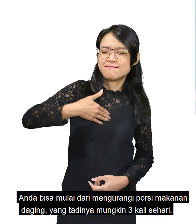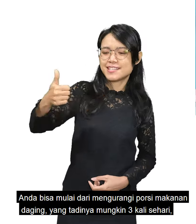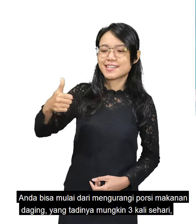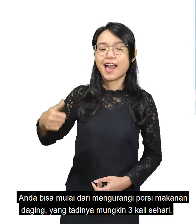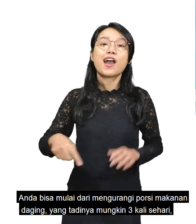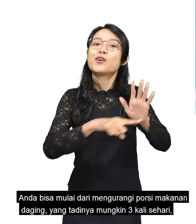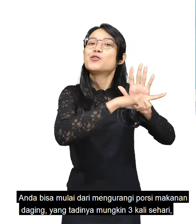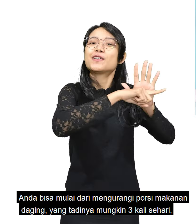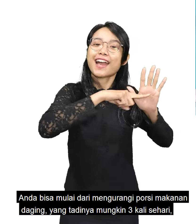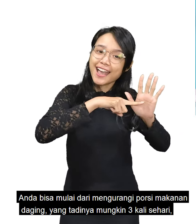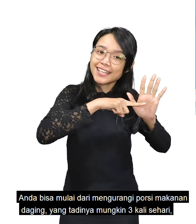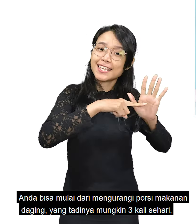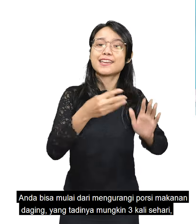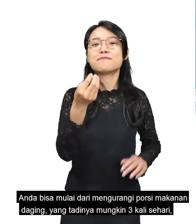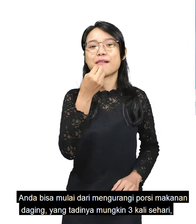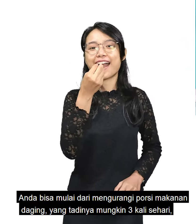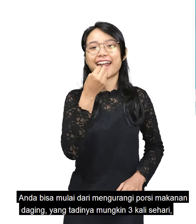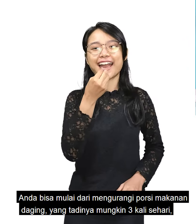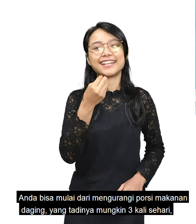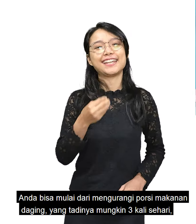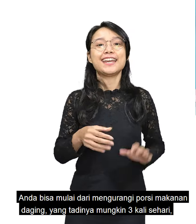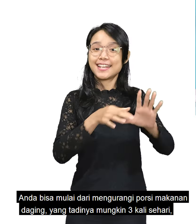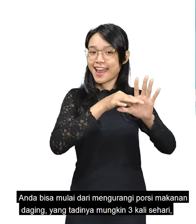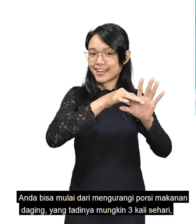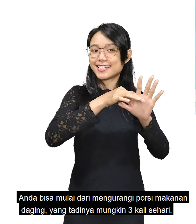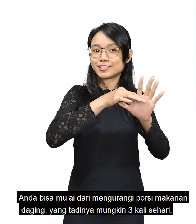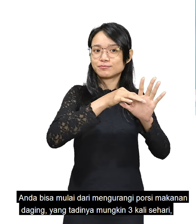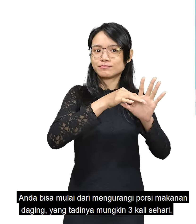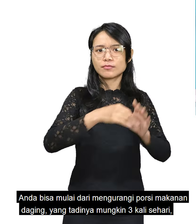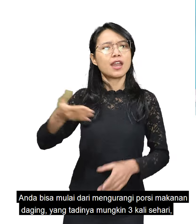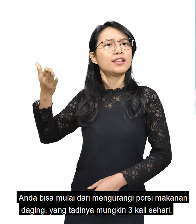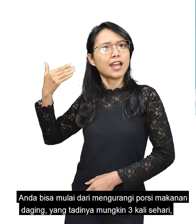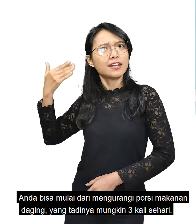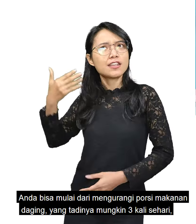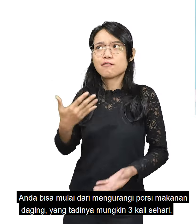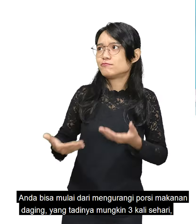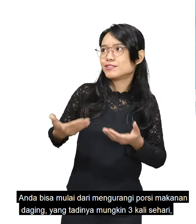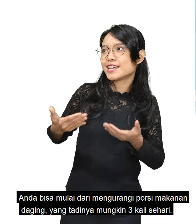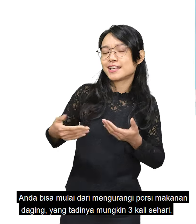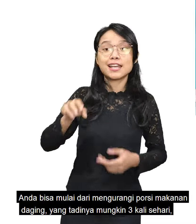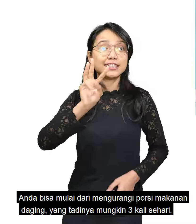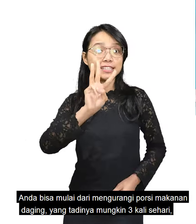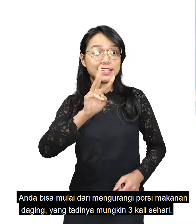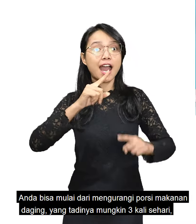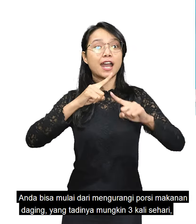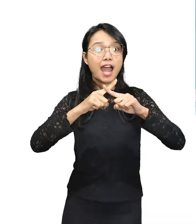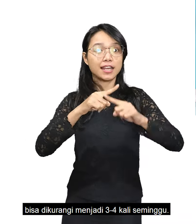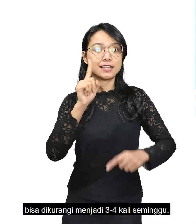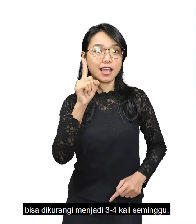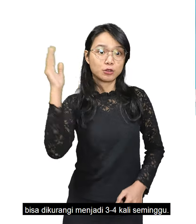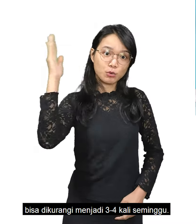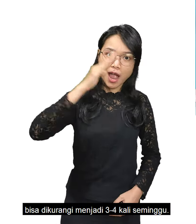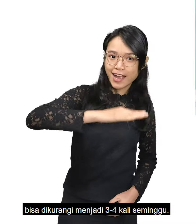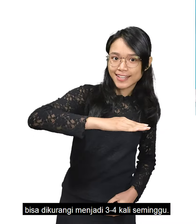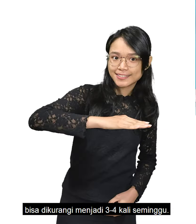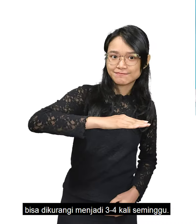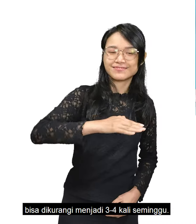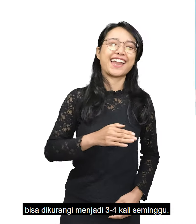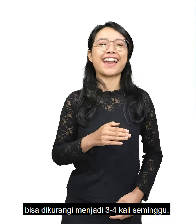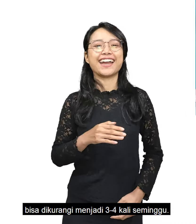porsi makanan daging yang tadinya Mungkin tiga kali sehari bisa dikurangi menjadi